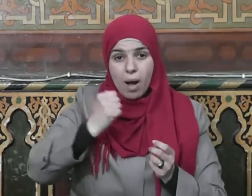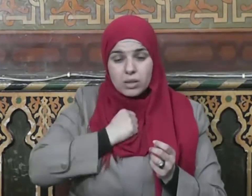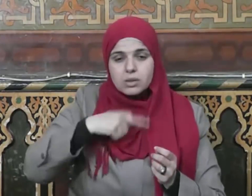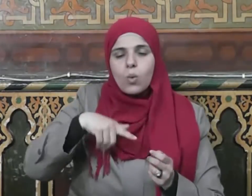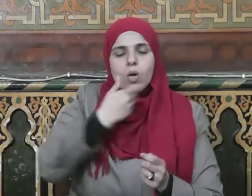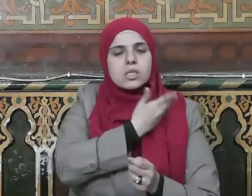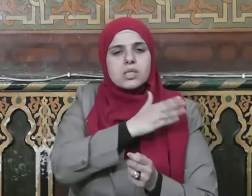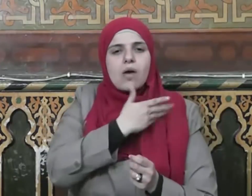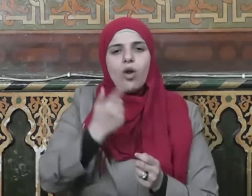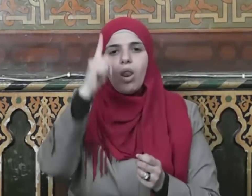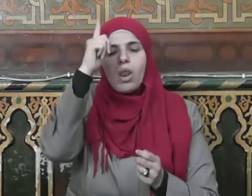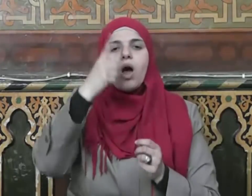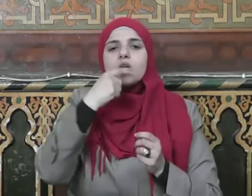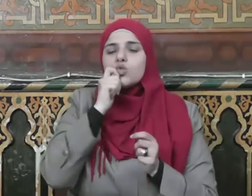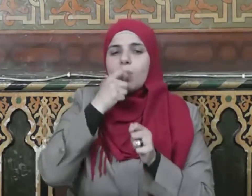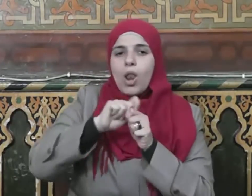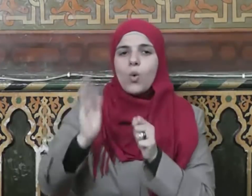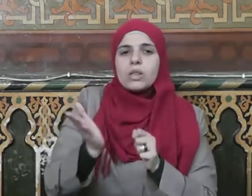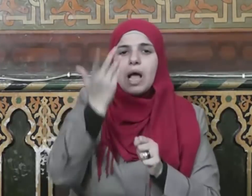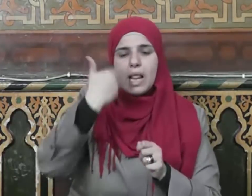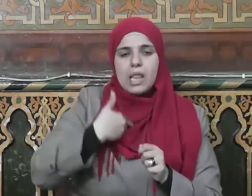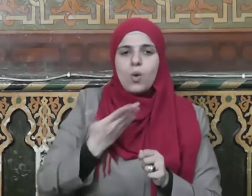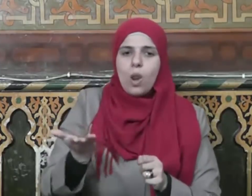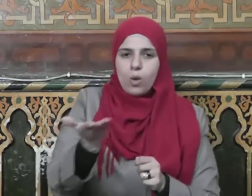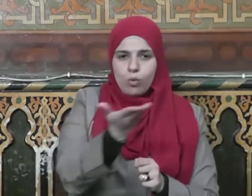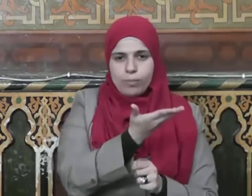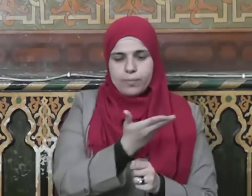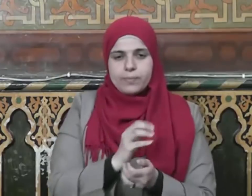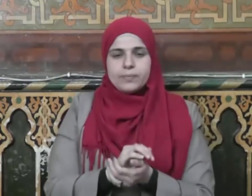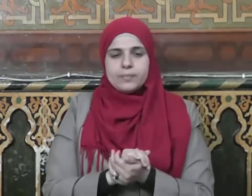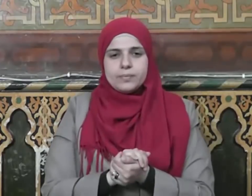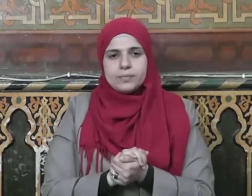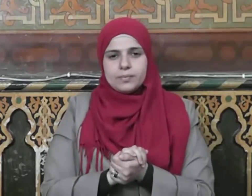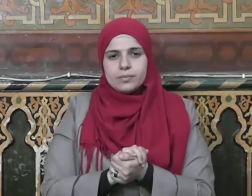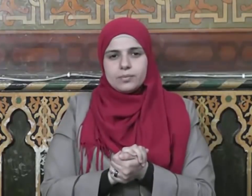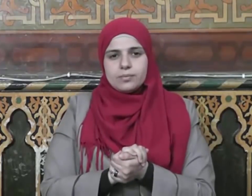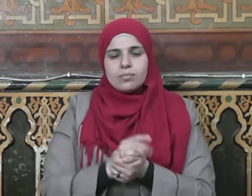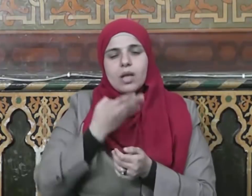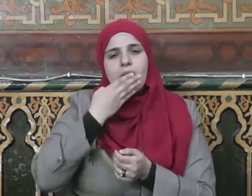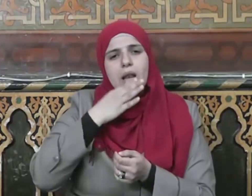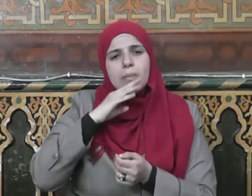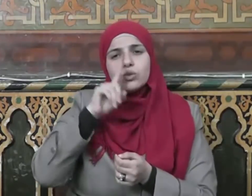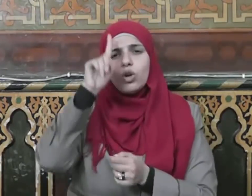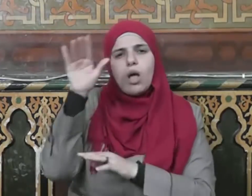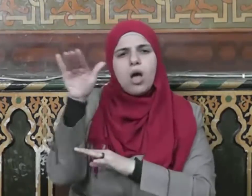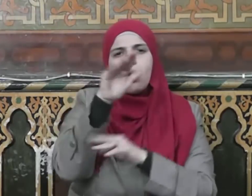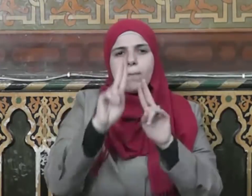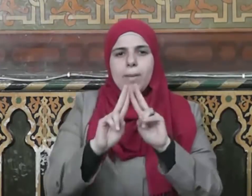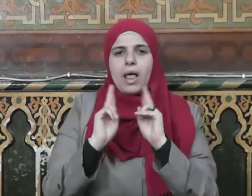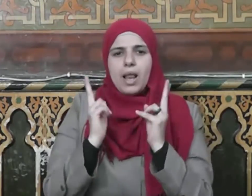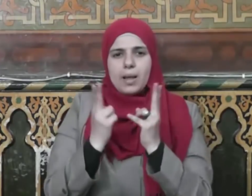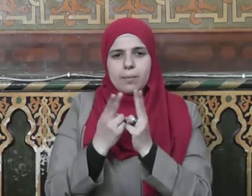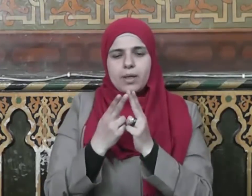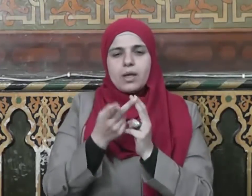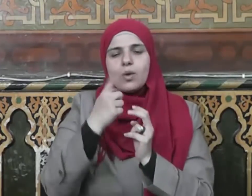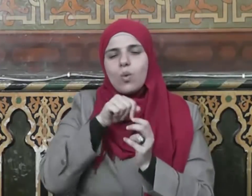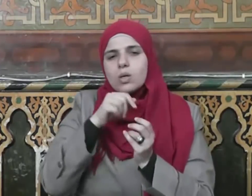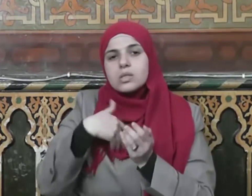وأستغفر الله تعالى لي ولكم. الحمد لله رب العالمين، وصلاة وسلاما